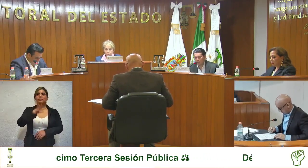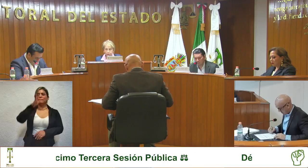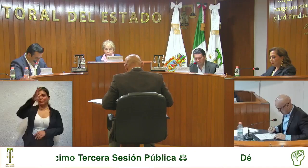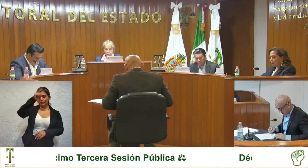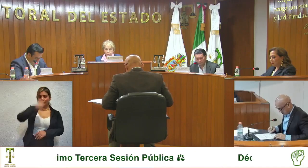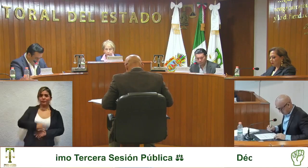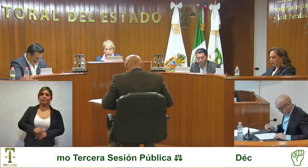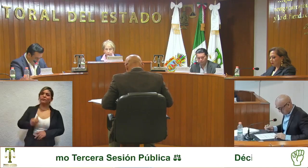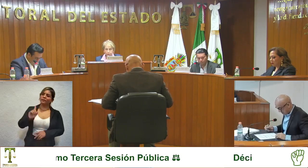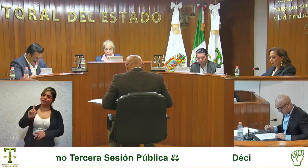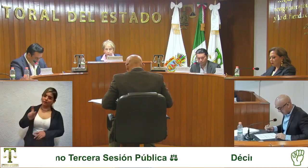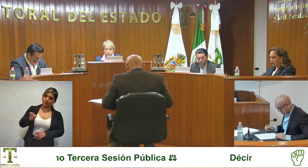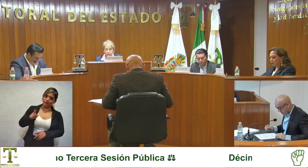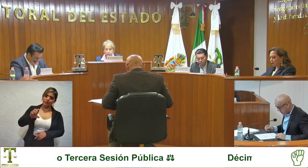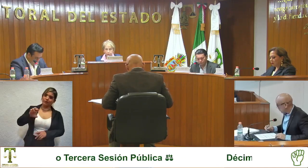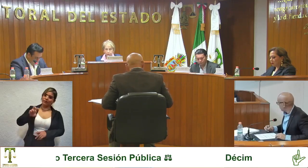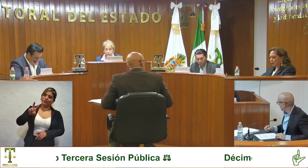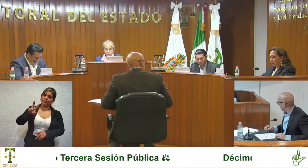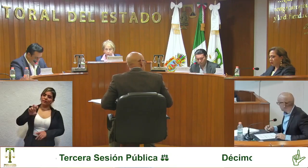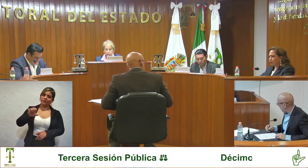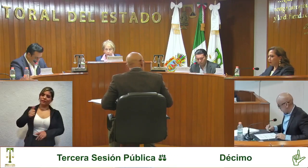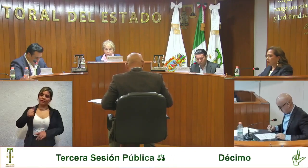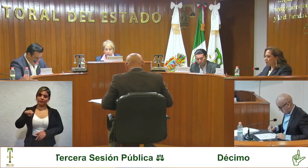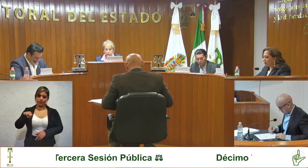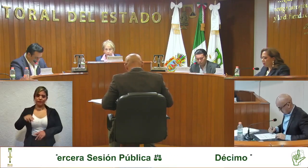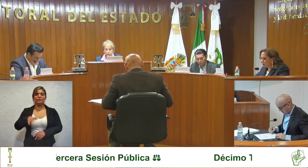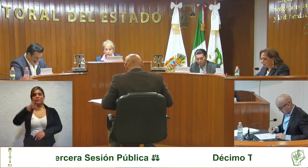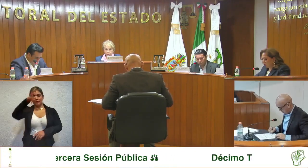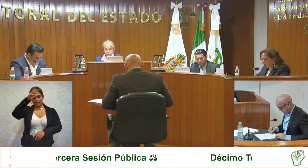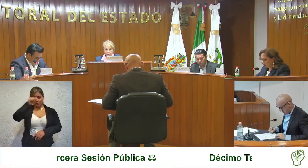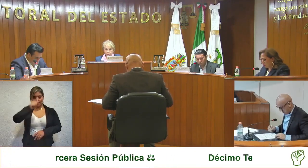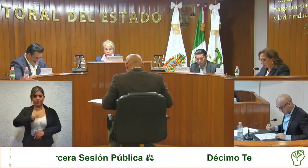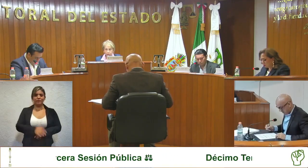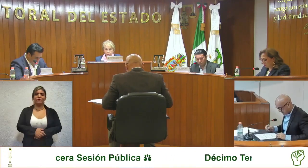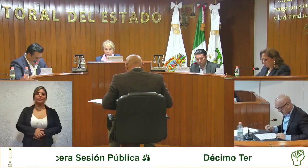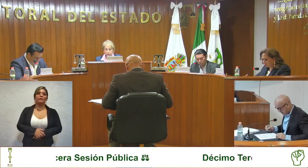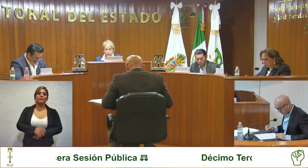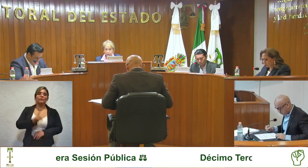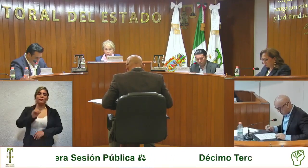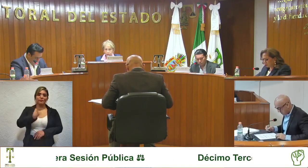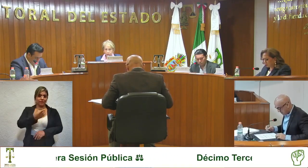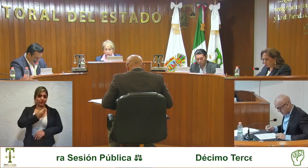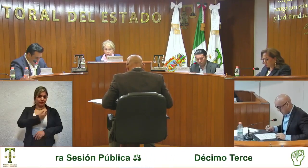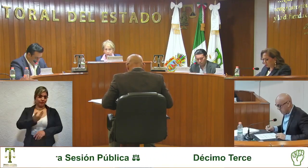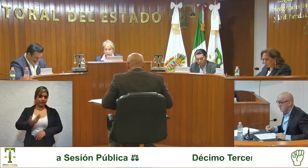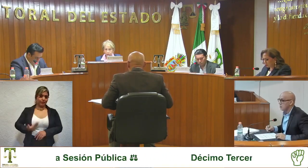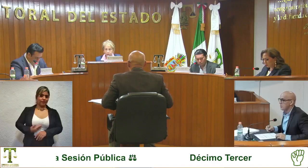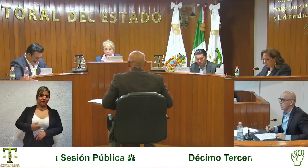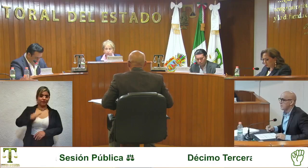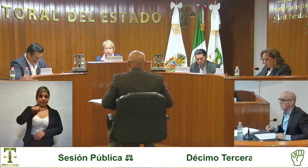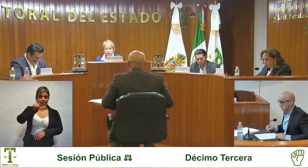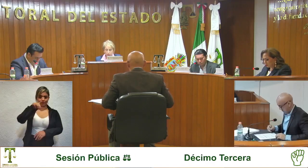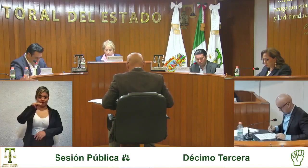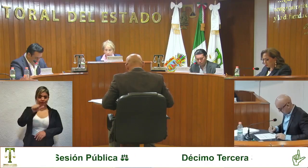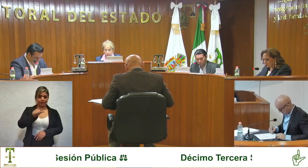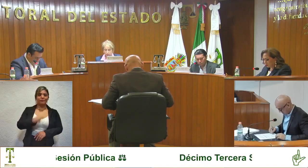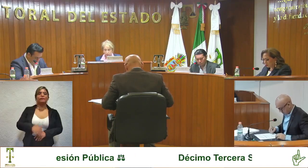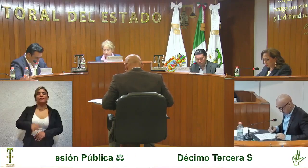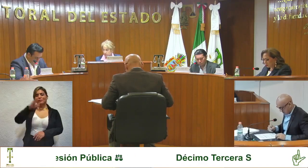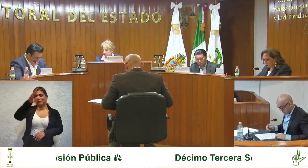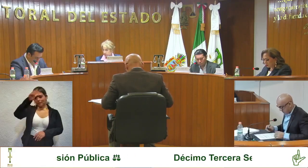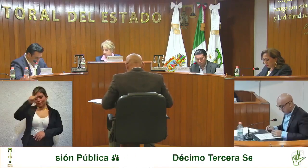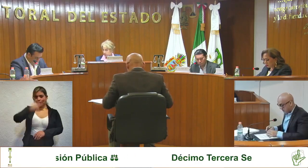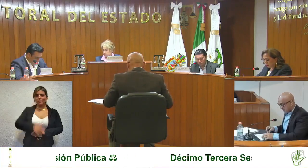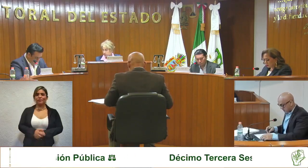A favor. magistrada Evelyn Rodríguez Sinón, A favor de los proyectos. magistrada ponente Almadelia Eugenio Alcaraz, Con los